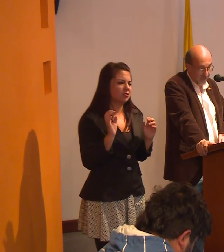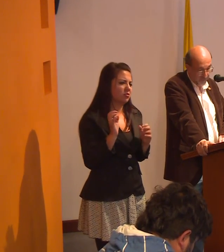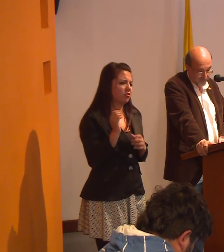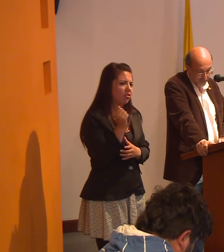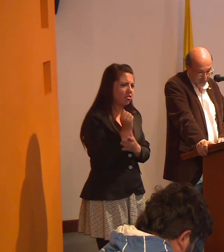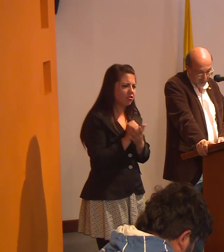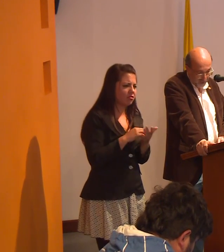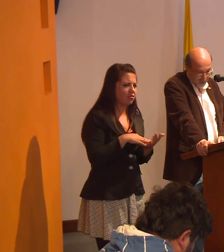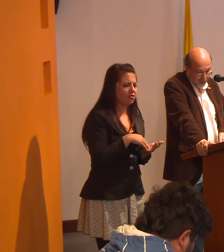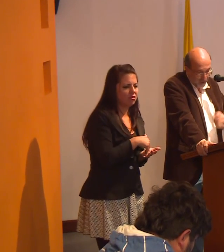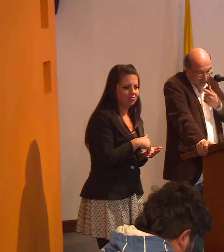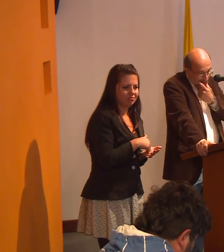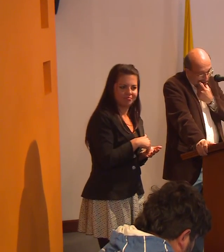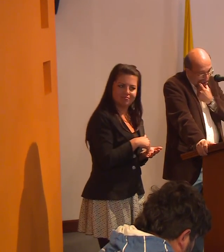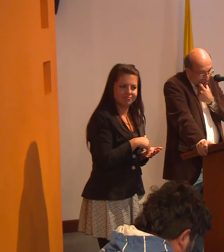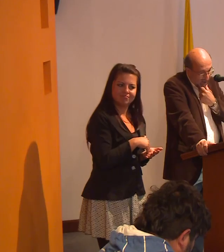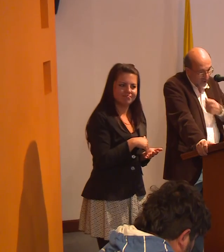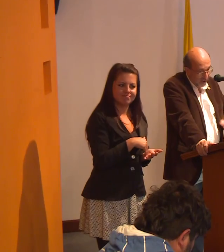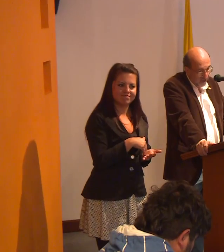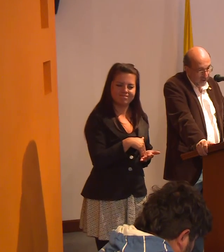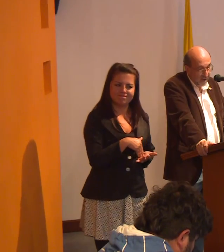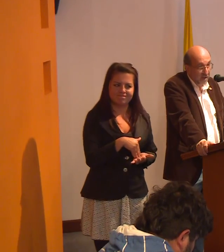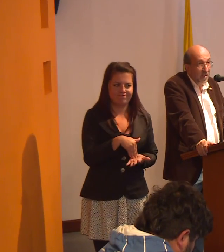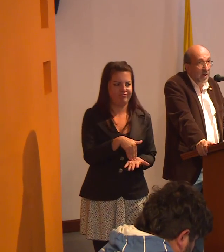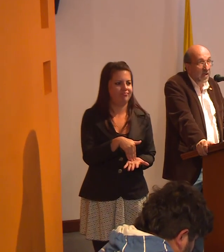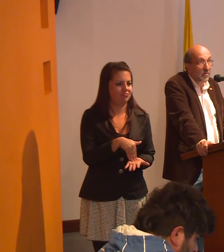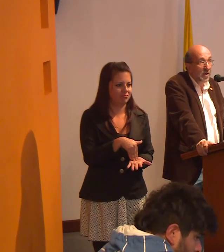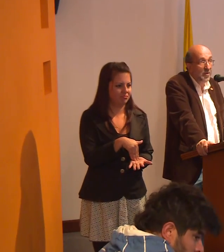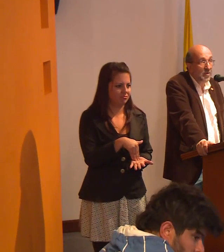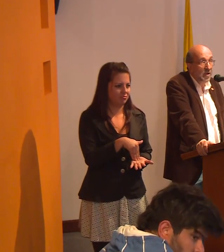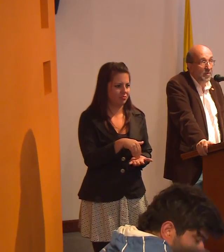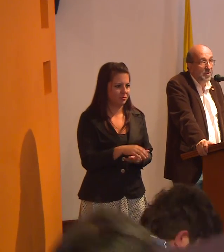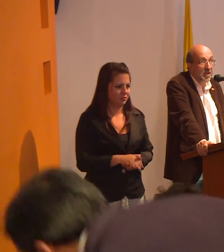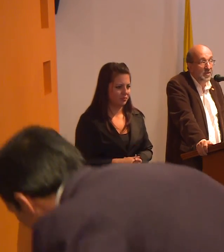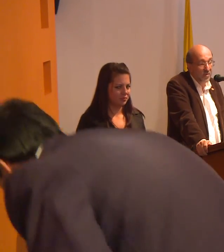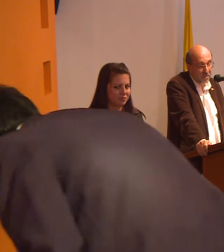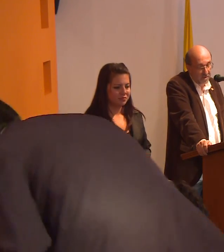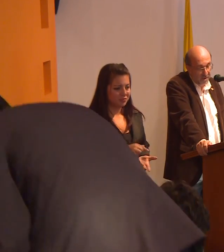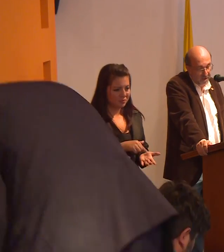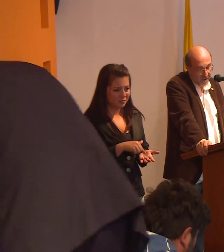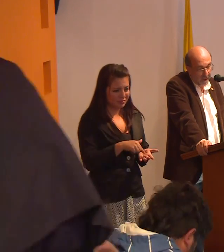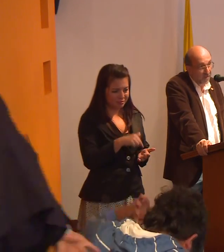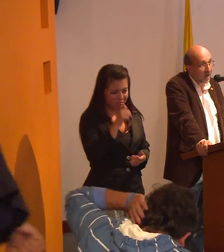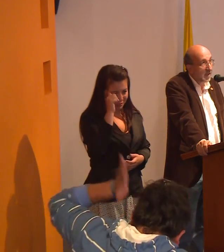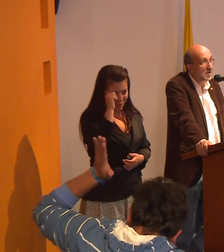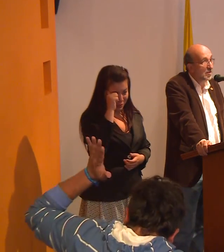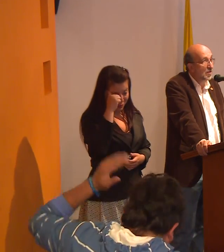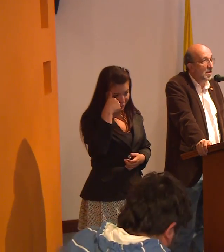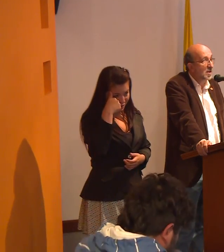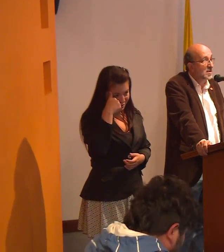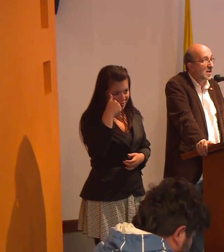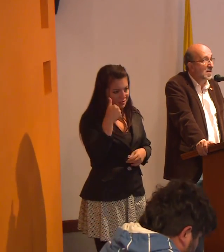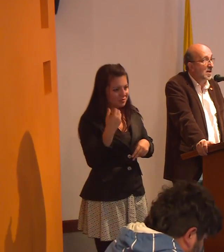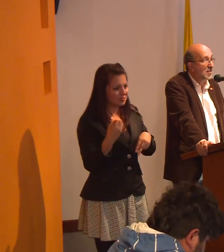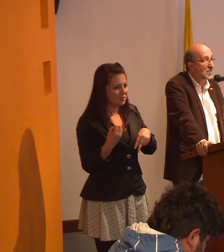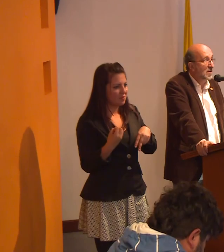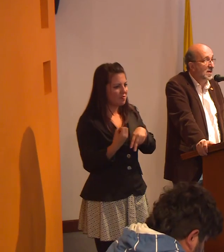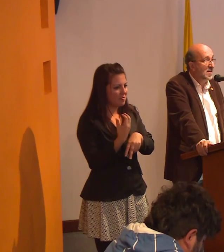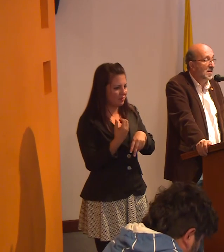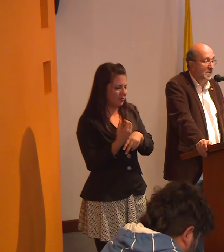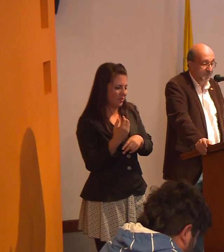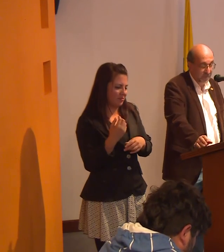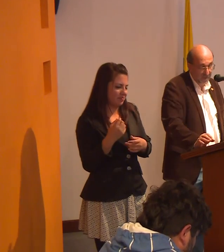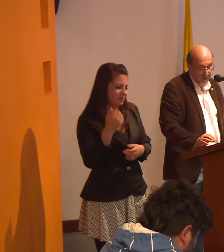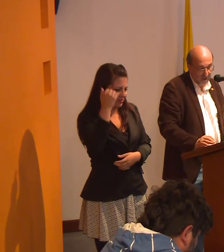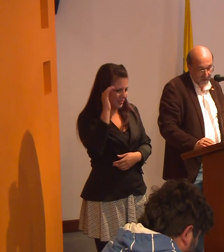doblegarnos. He allí el recuerdo que hemos hecho del maestro Estanislao